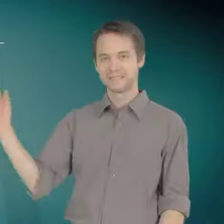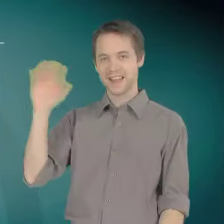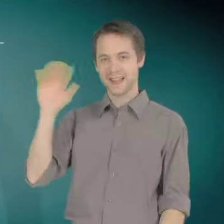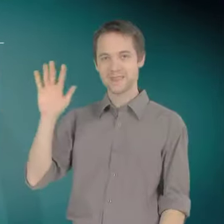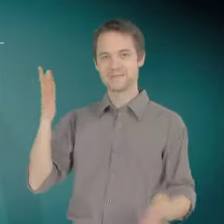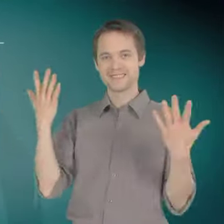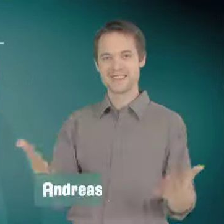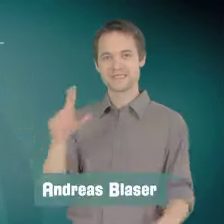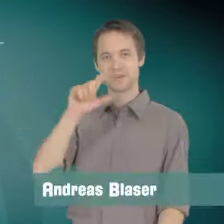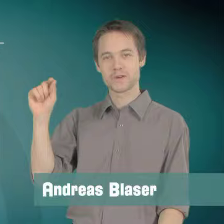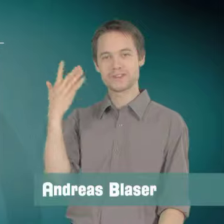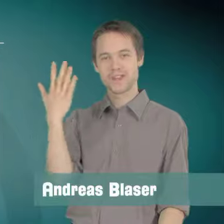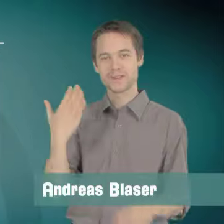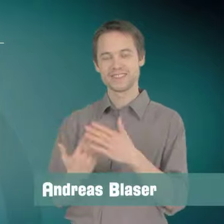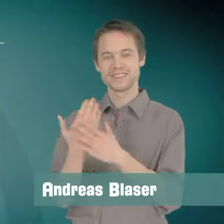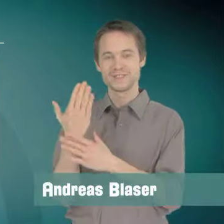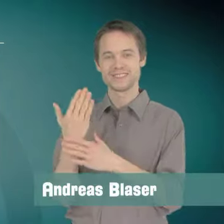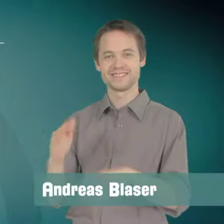willkommen zur focus pfeifen jus